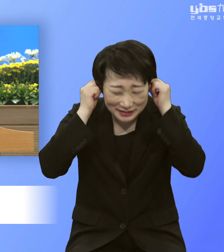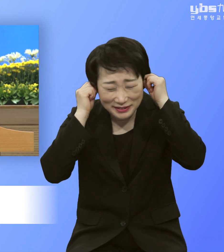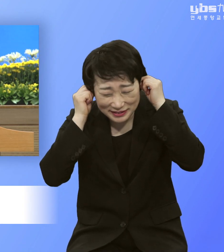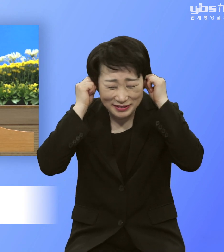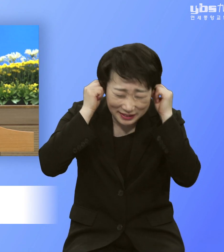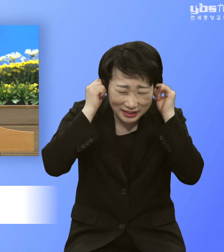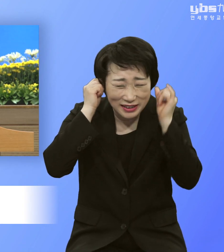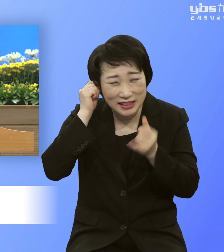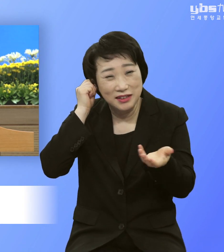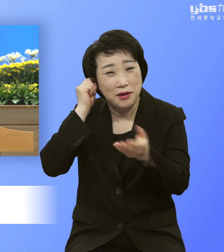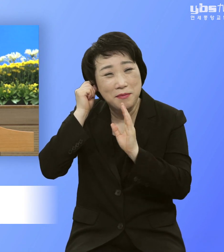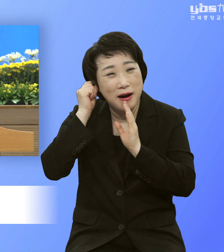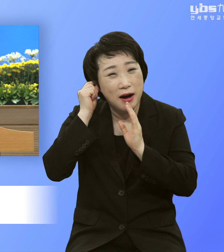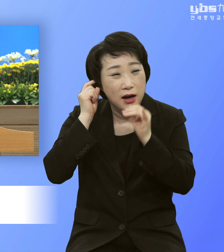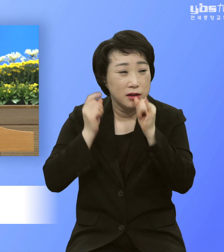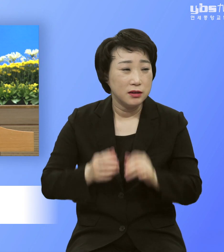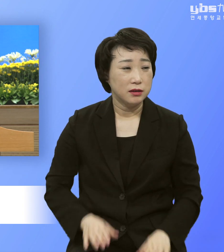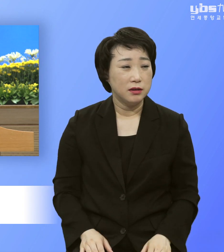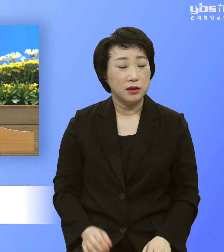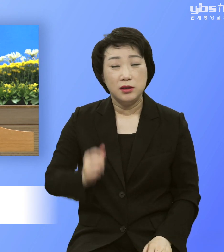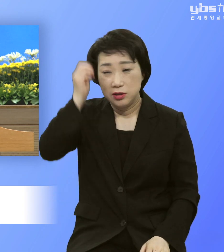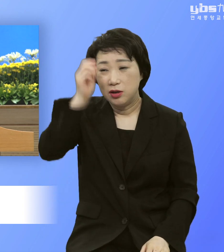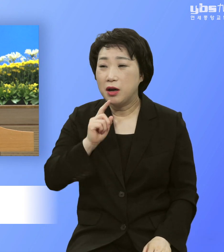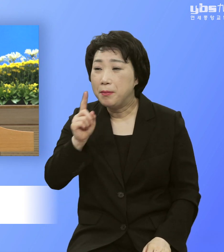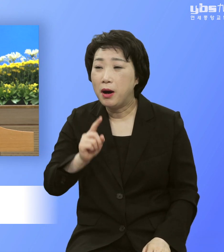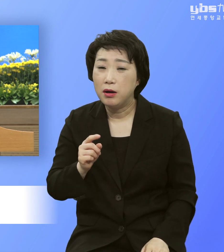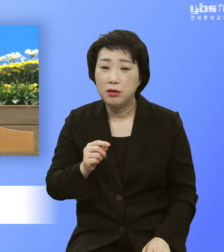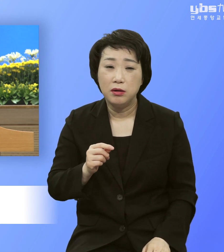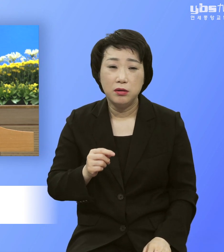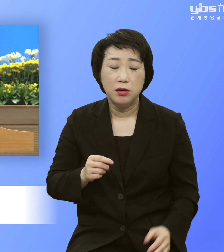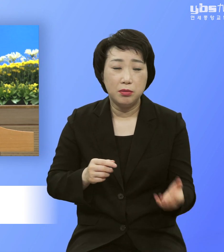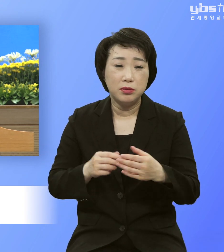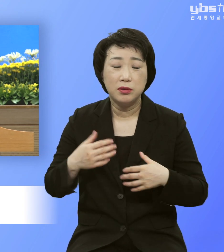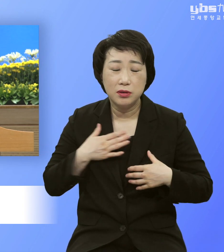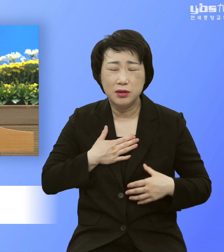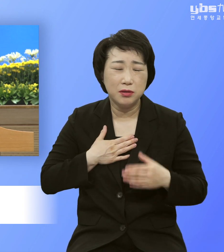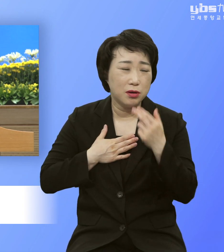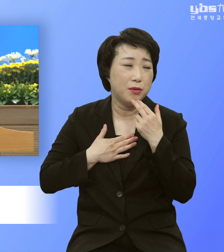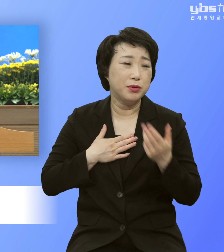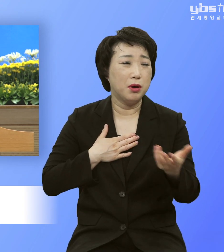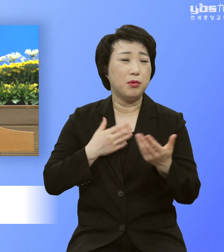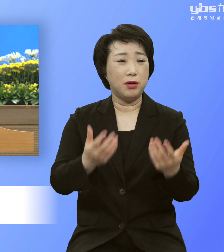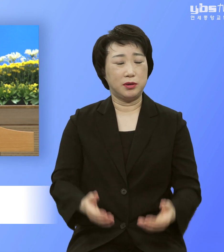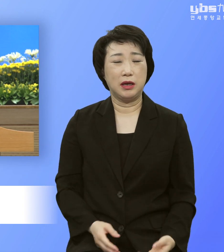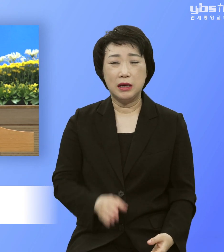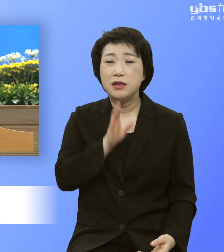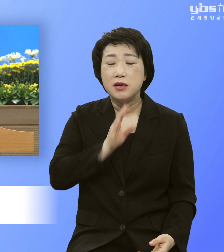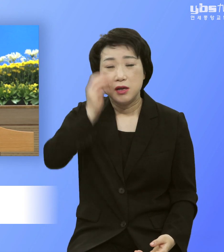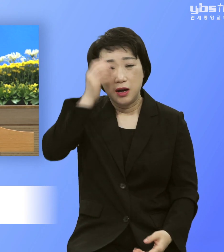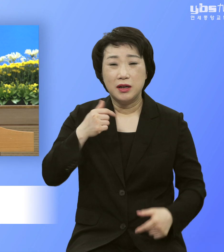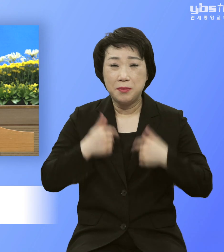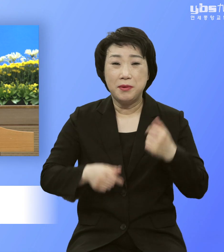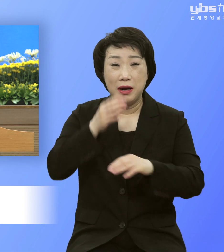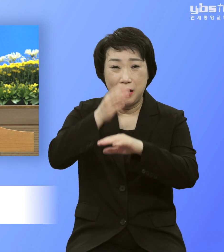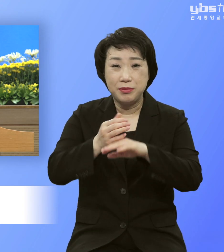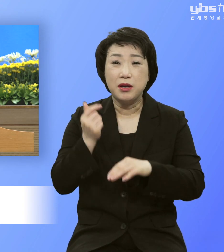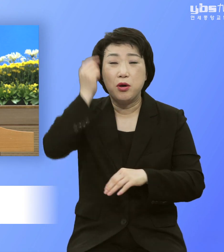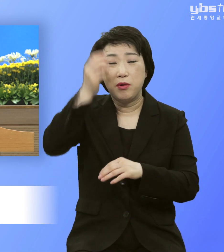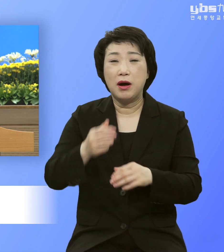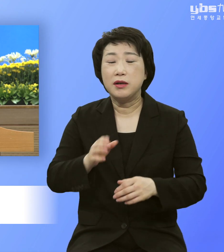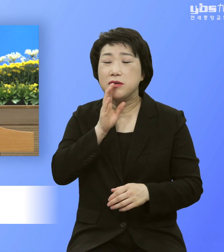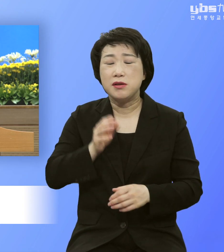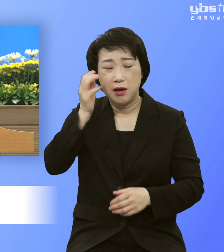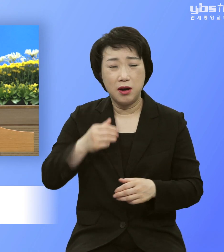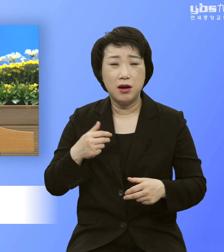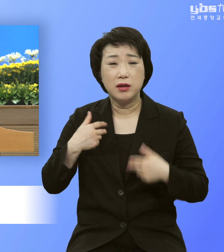가면 또 흥얼듣고며 살아도 영적인 흥은 없어. 신령한 기쁨과 감사와 영광과 신령한 춤은 없다 이